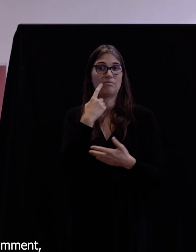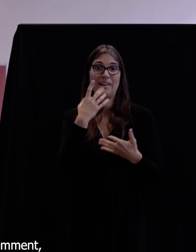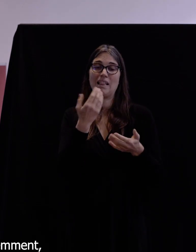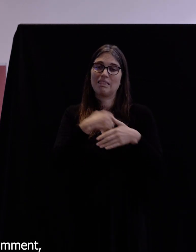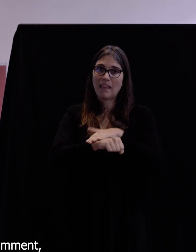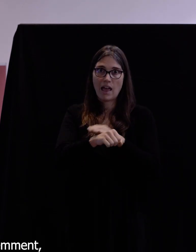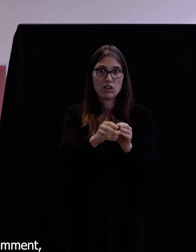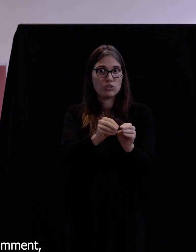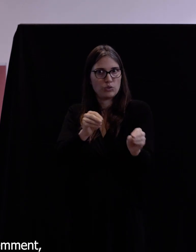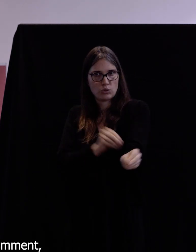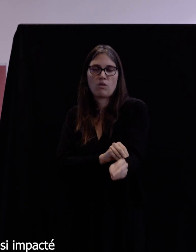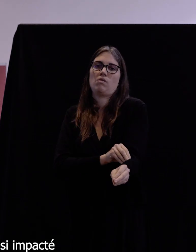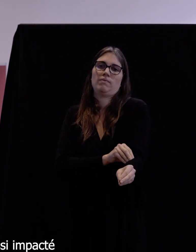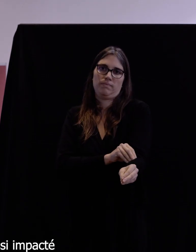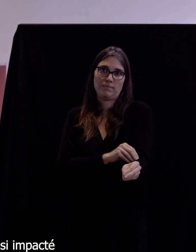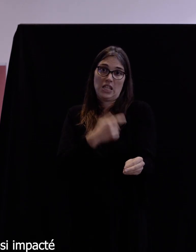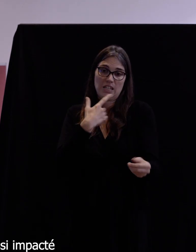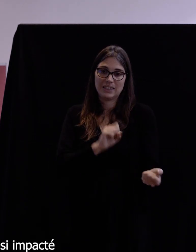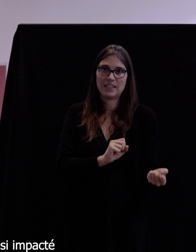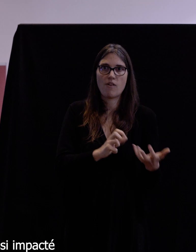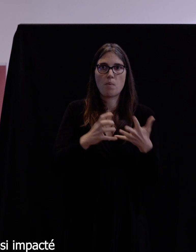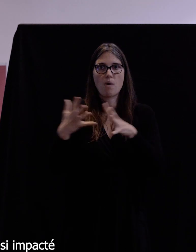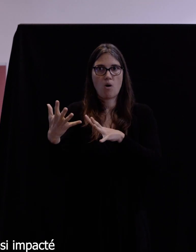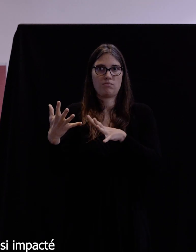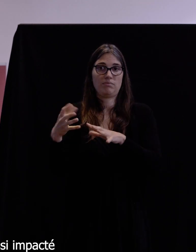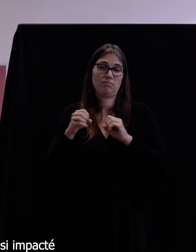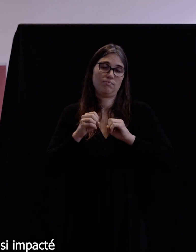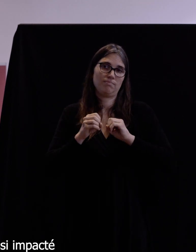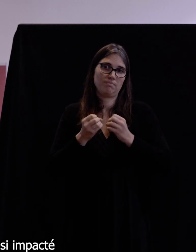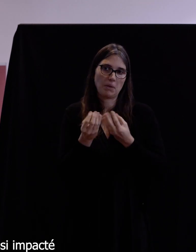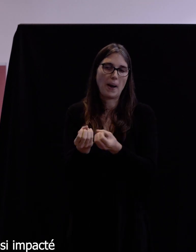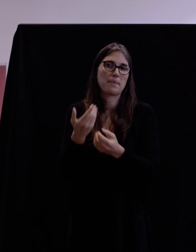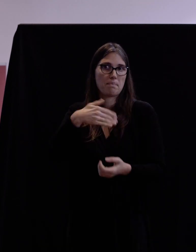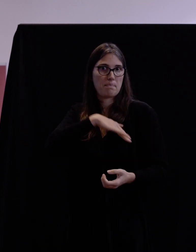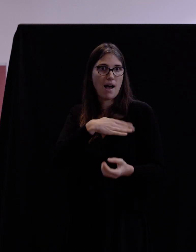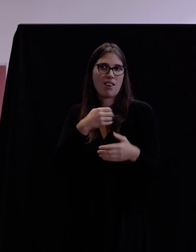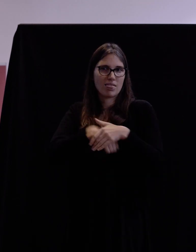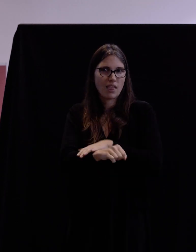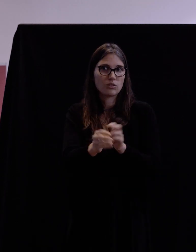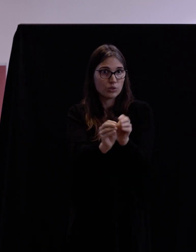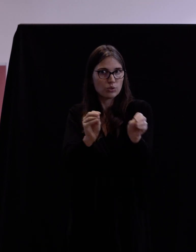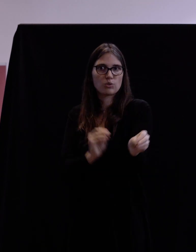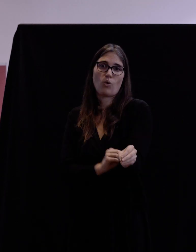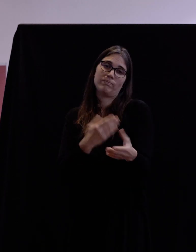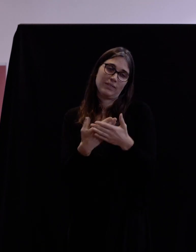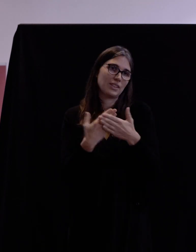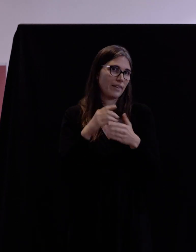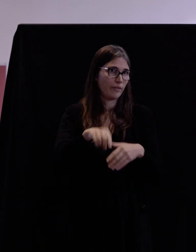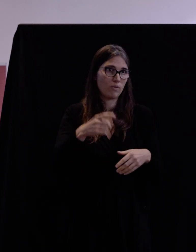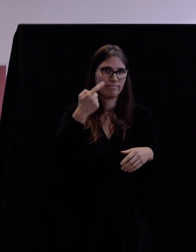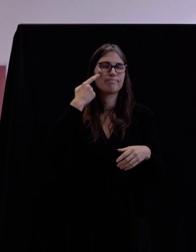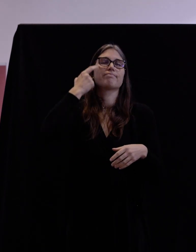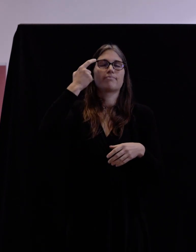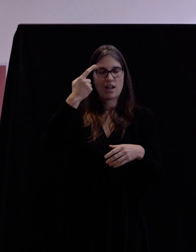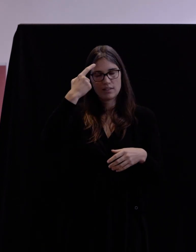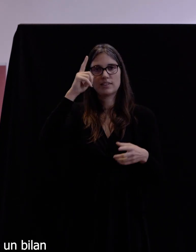aussi. Alors évidemment le développement psychomoteur il peut être aussi impacté par la prématurité, ça faut le prendre en charge dans le